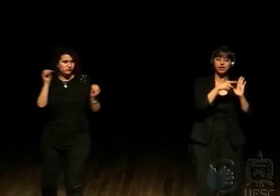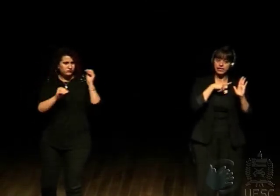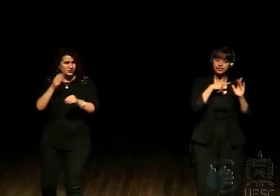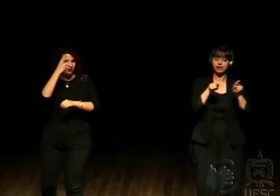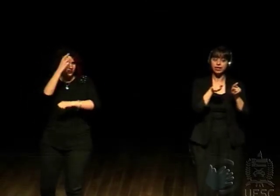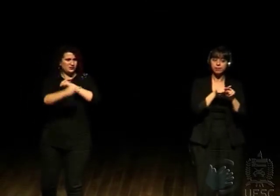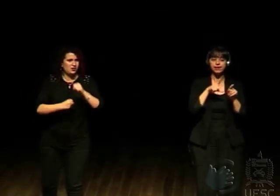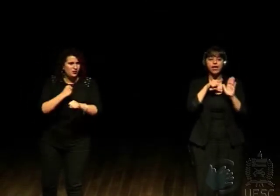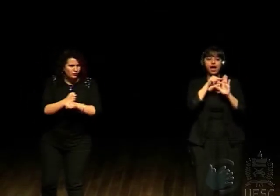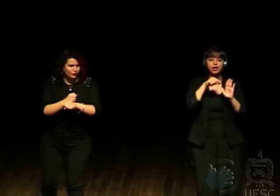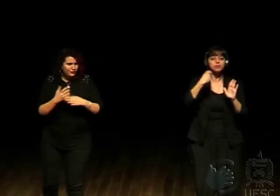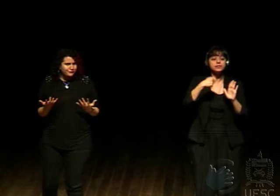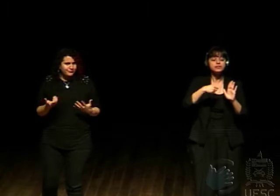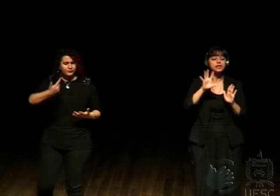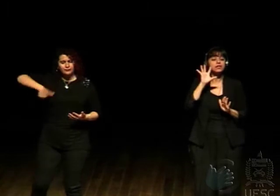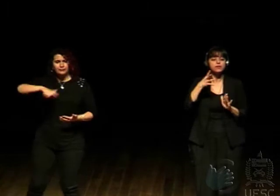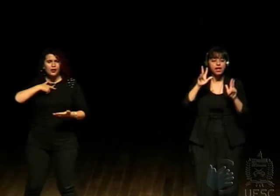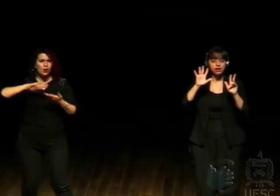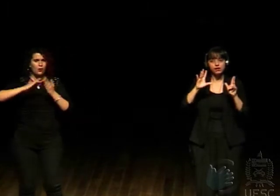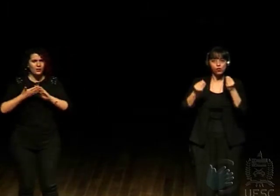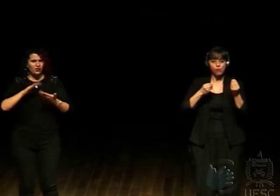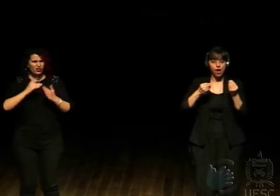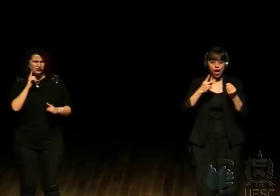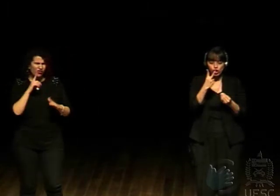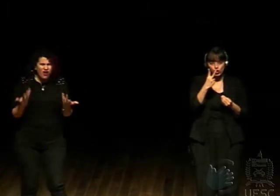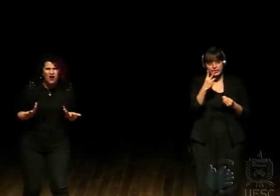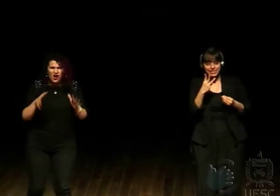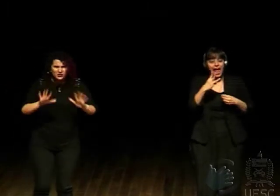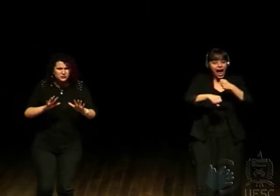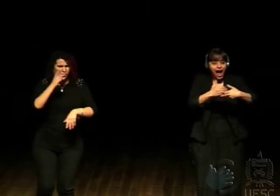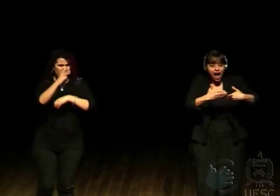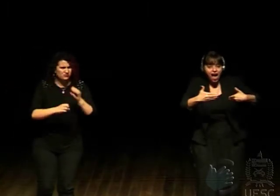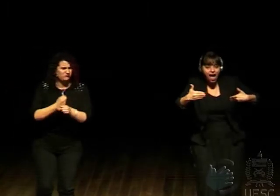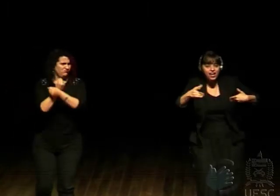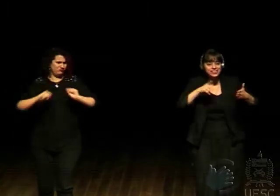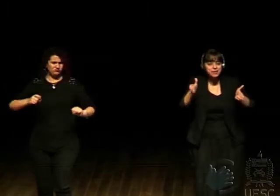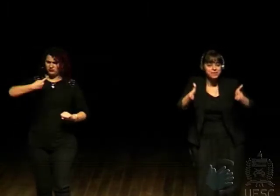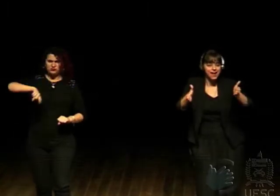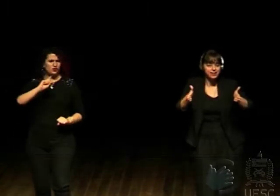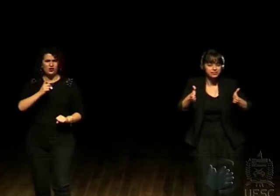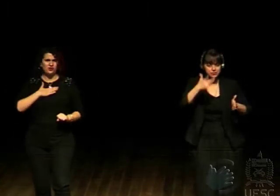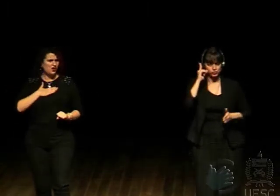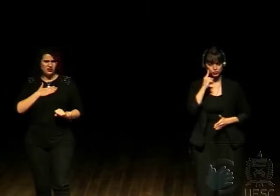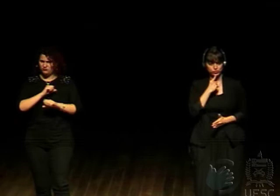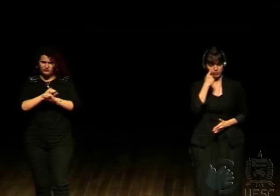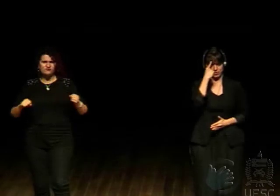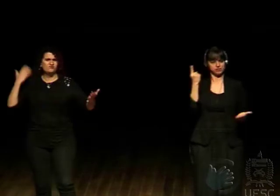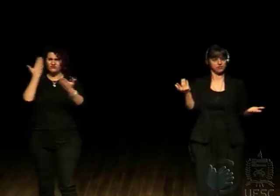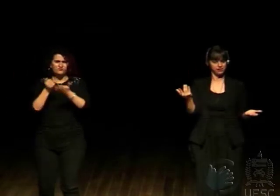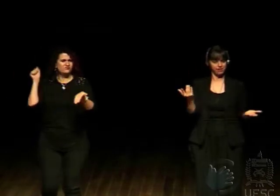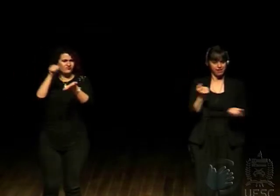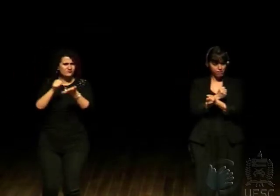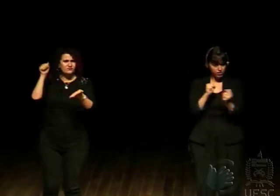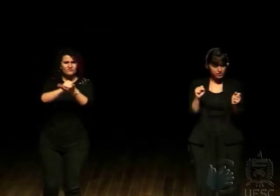artículo transitorio que decía que era necesario definir la lengua de señas en un plazo de 3 años. Y con eso, las personas sordas pensamos que